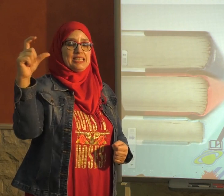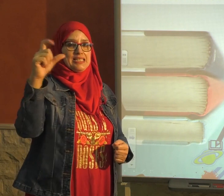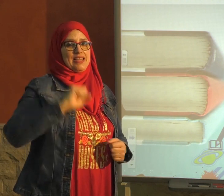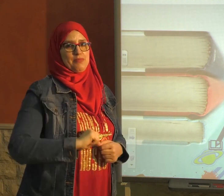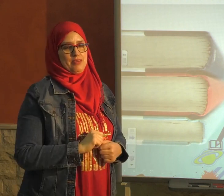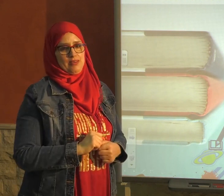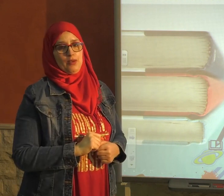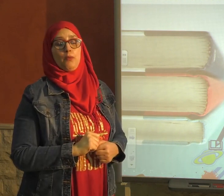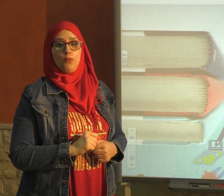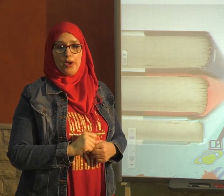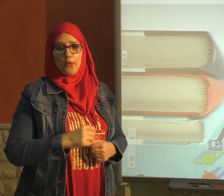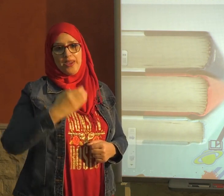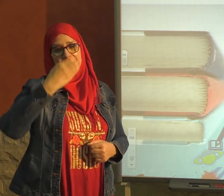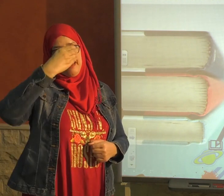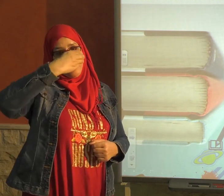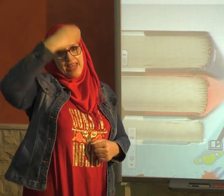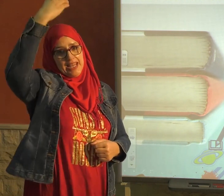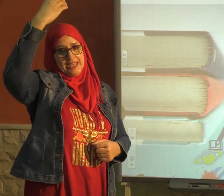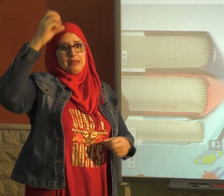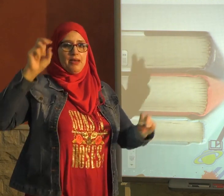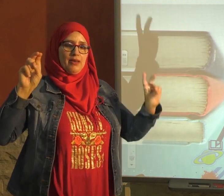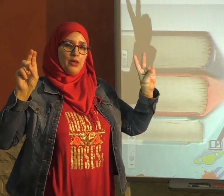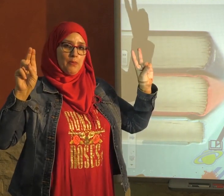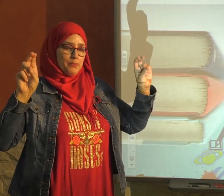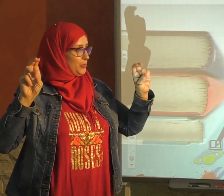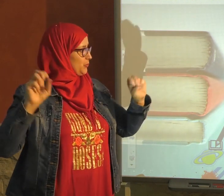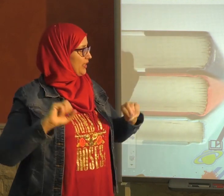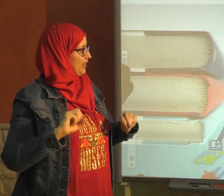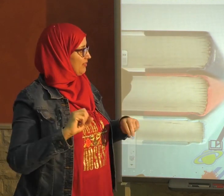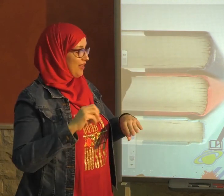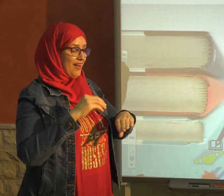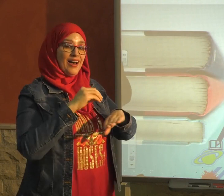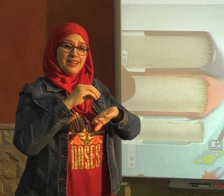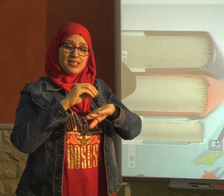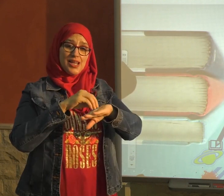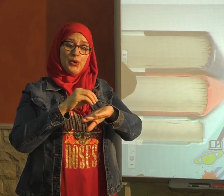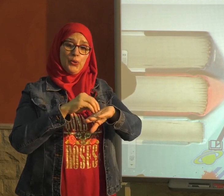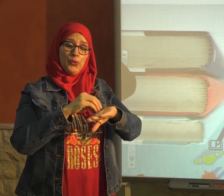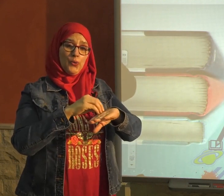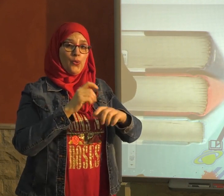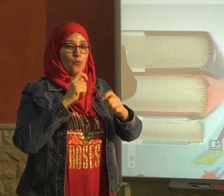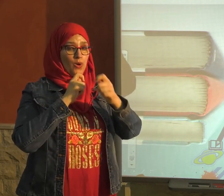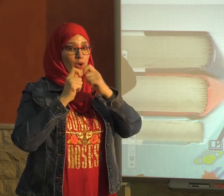الإسلامية مكون الحكمة بعنوان أنصح